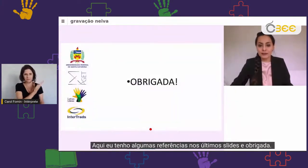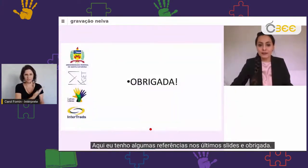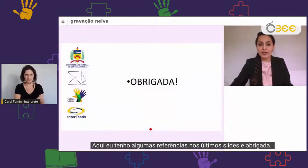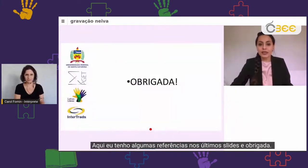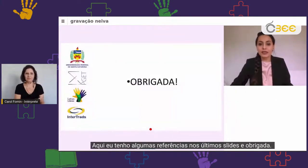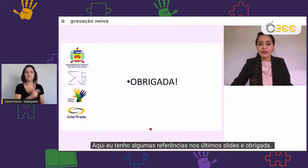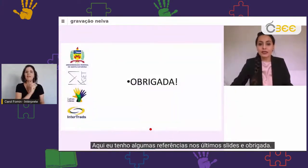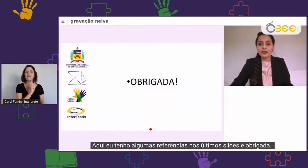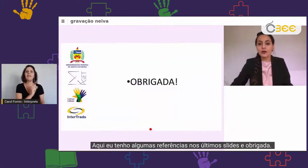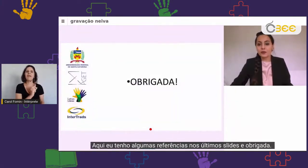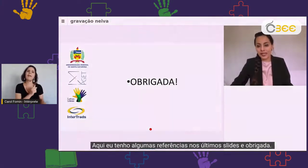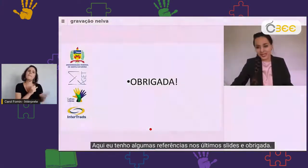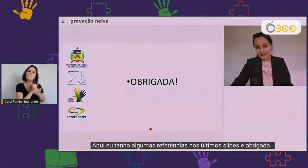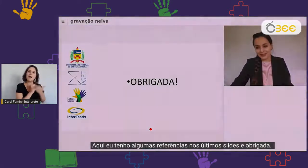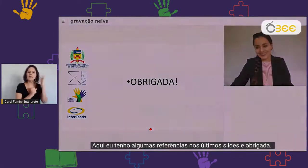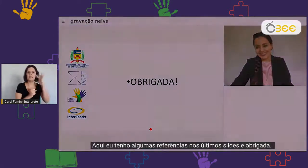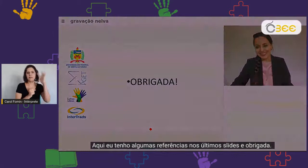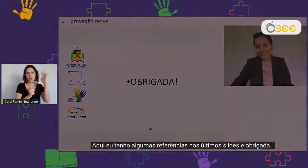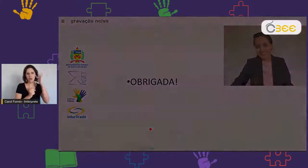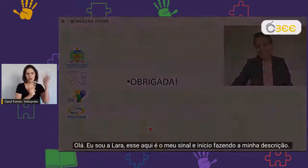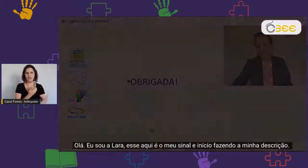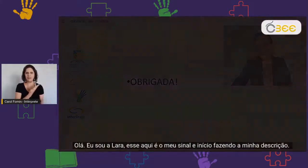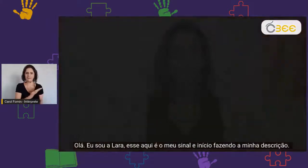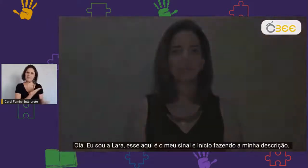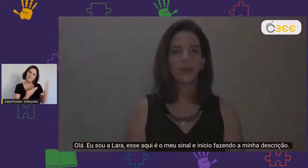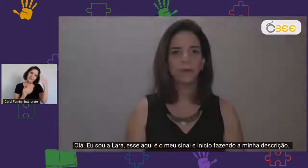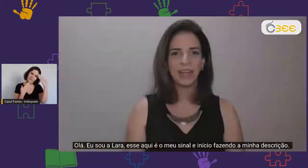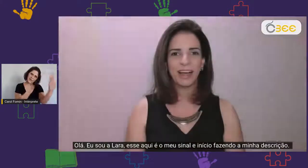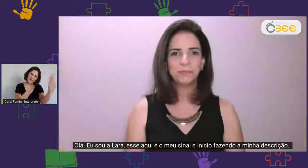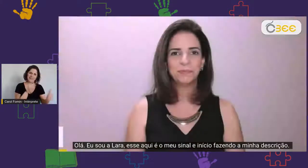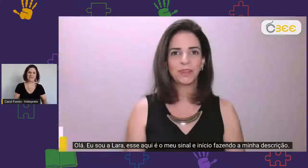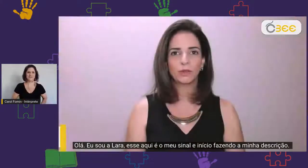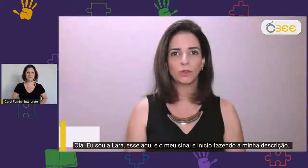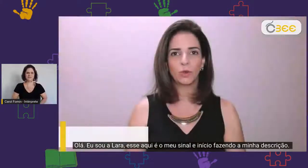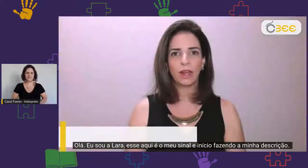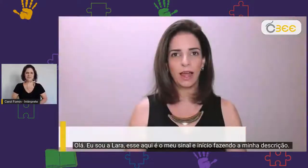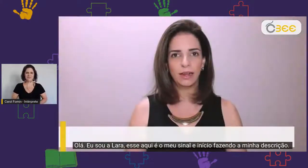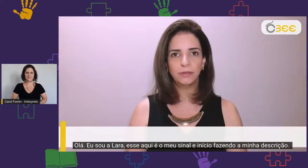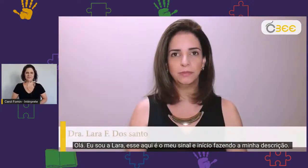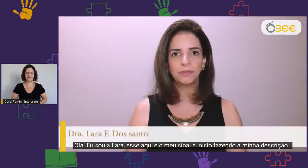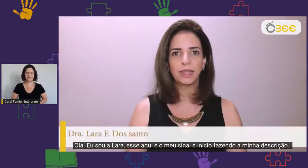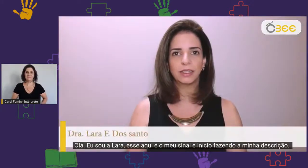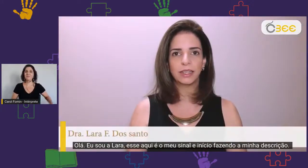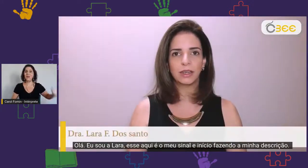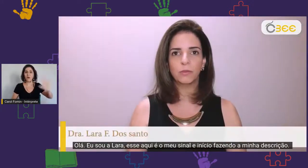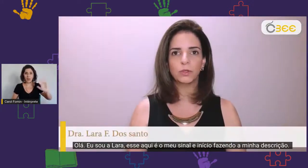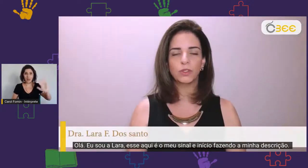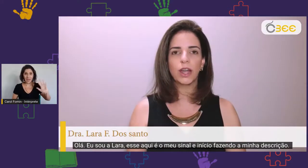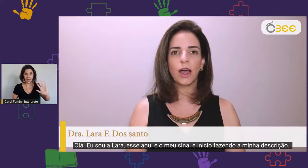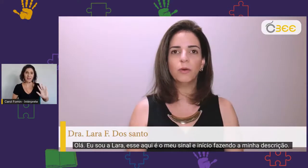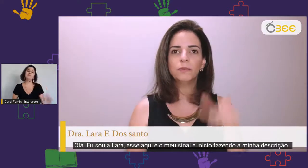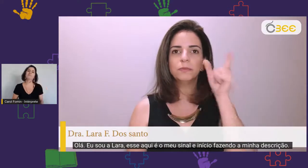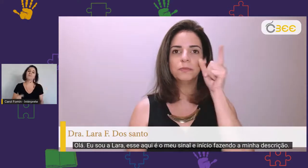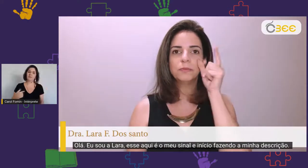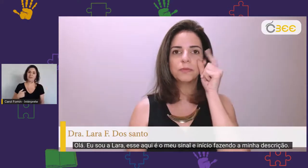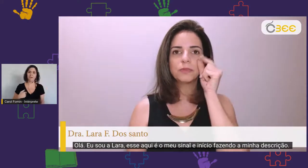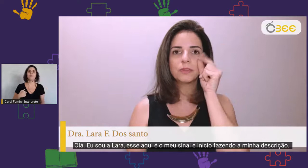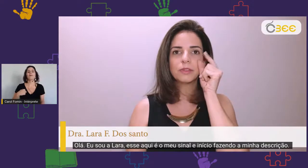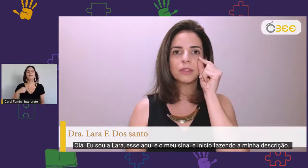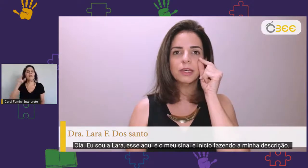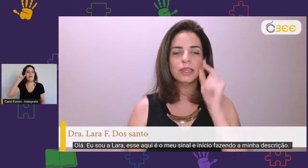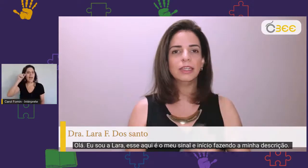últimos slides e obrigada. Olá, eu sou a Lara, esse aqui é o meu